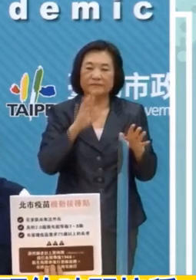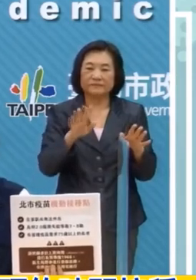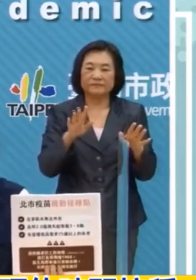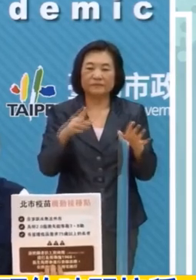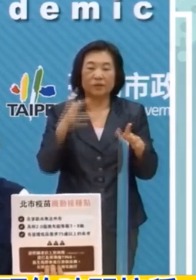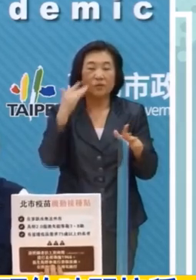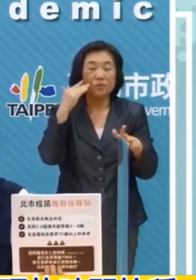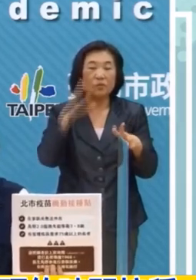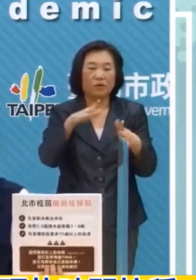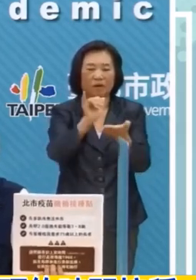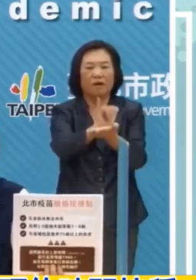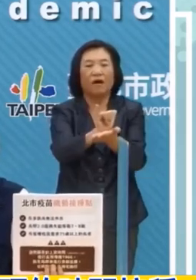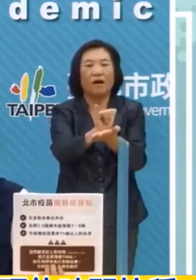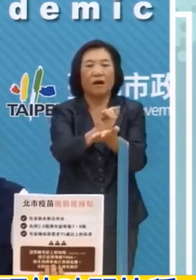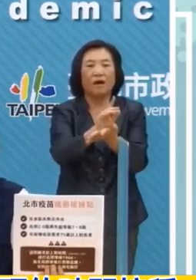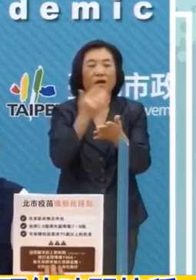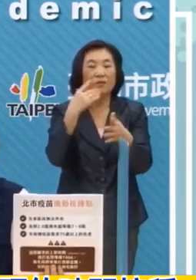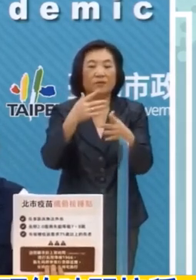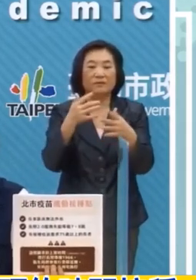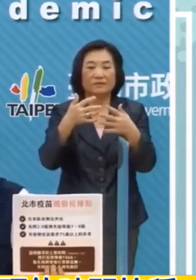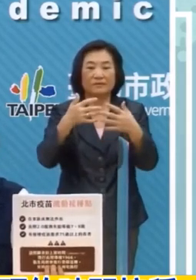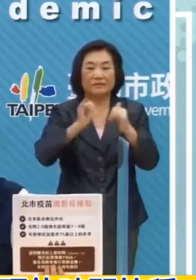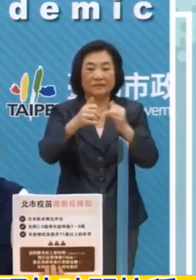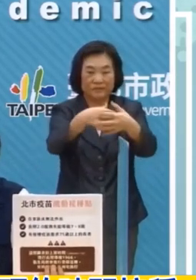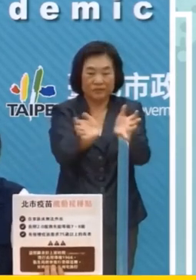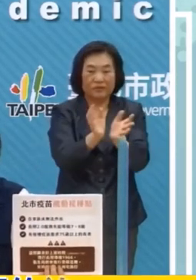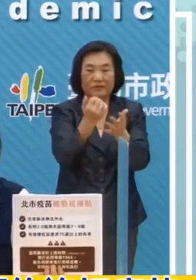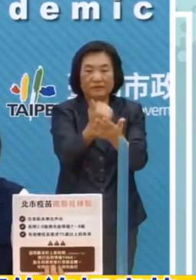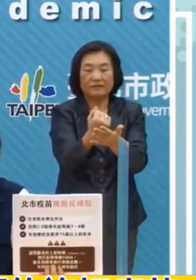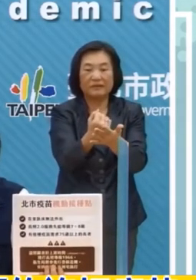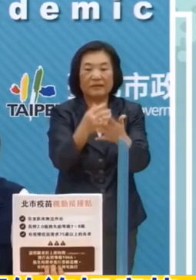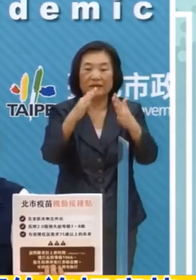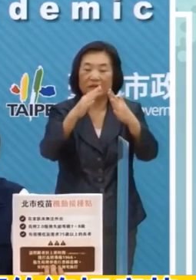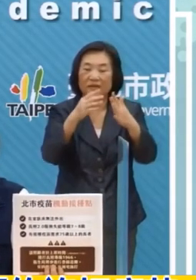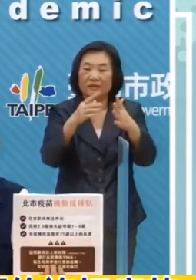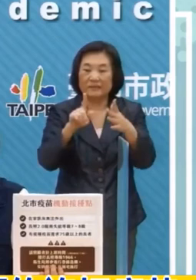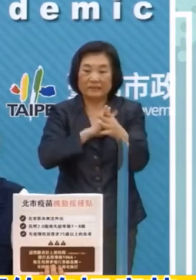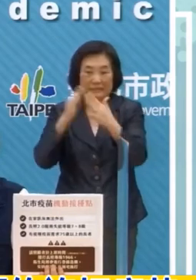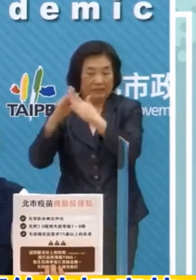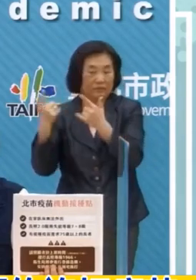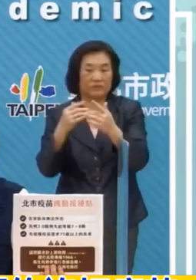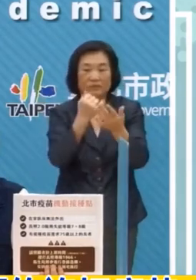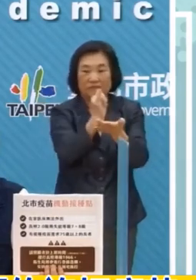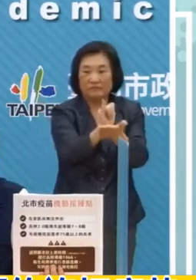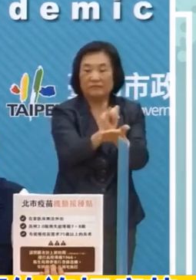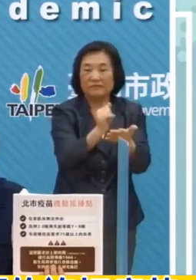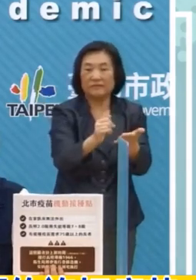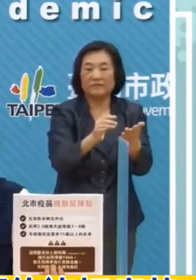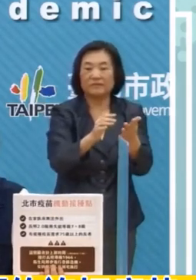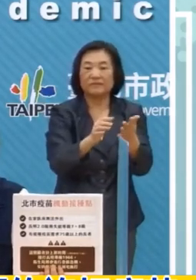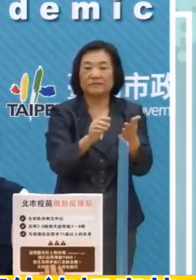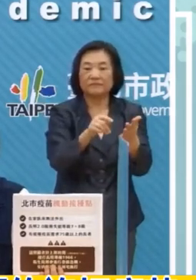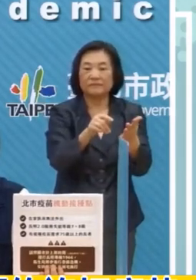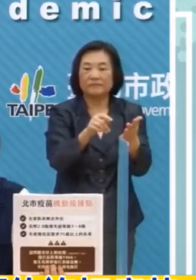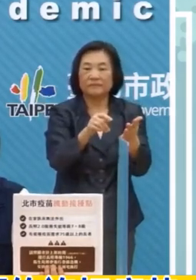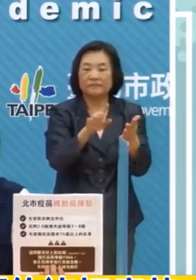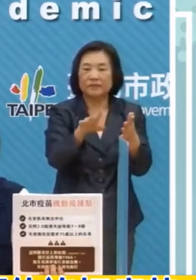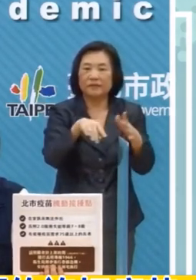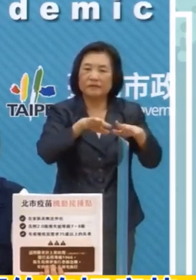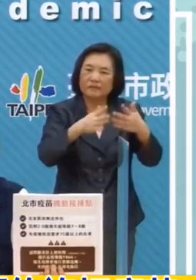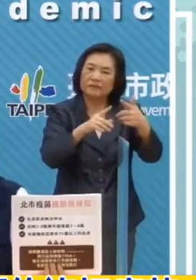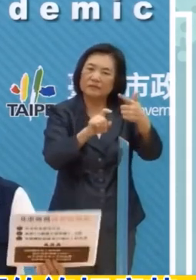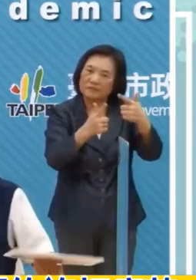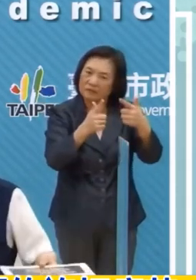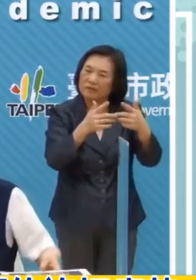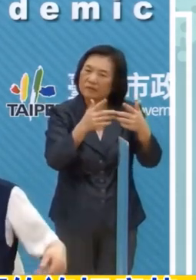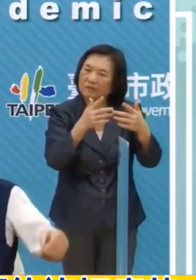先打完。所以你大概是，如果不这些没有涉及在台北市，原则上是17号的下午开始打。哦啊，我